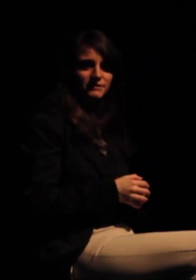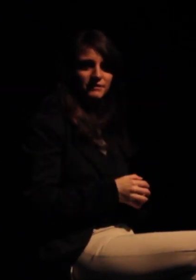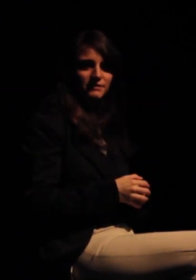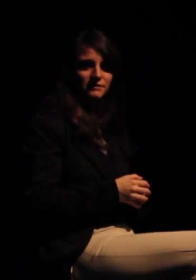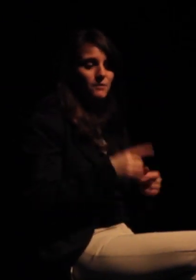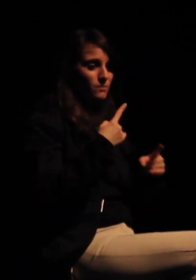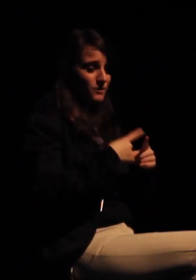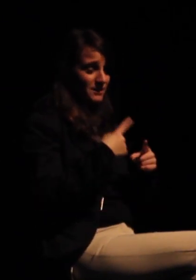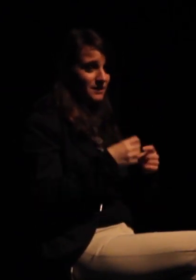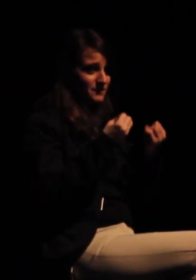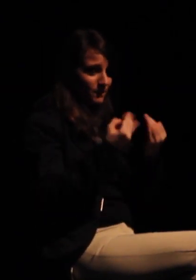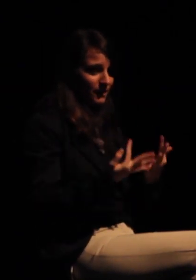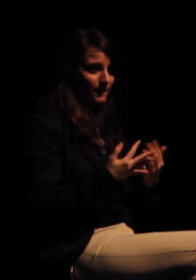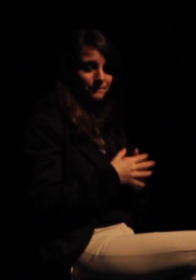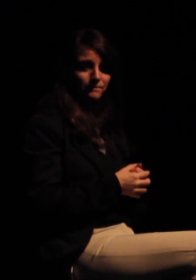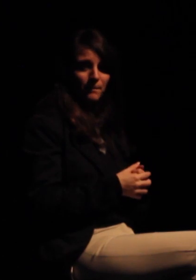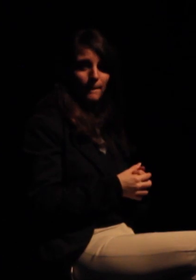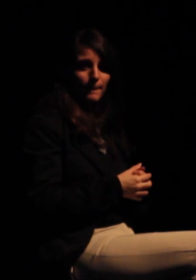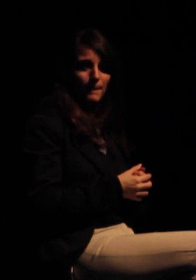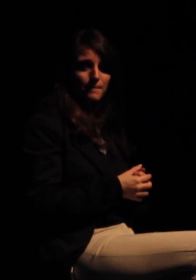Que é o seguinte: